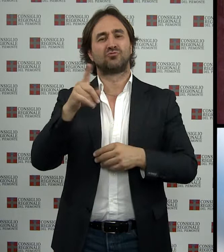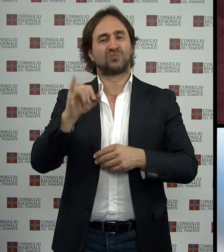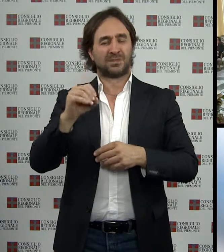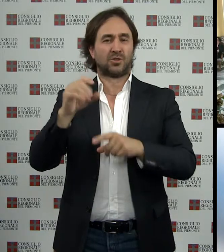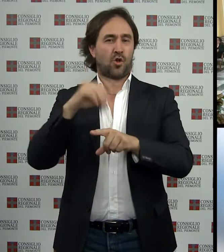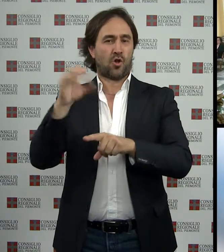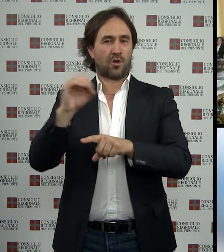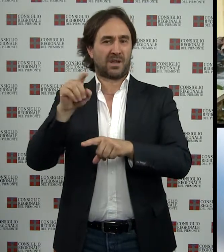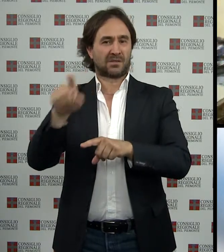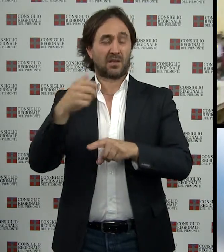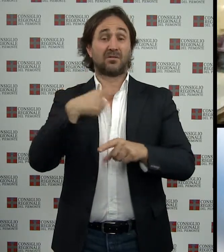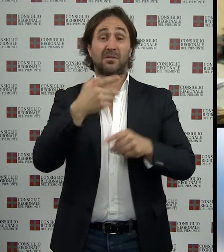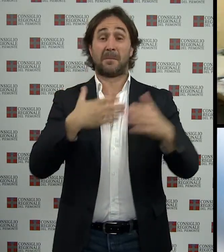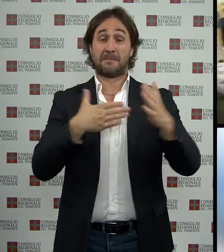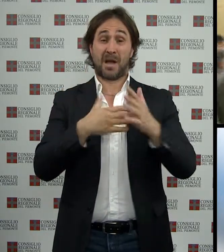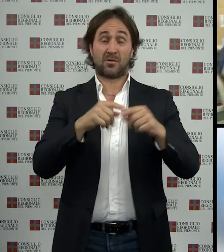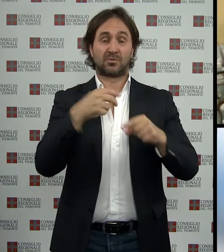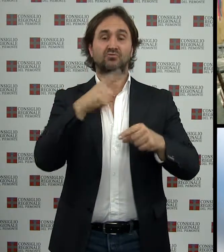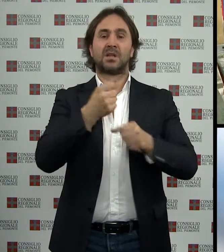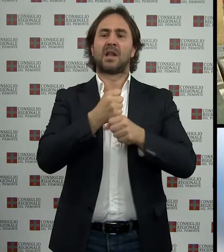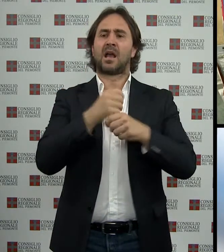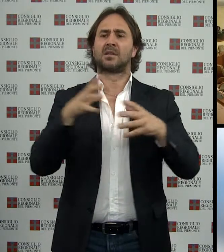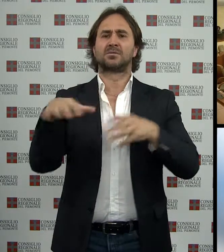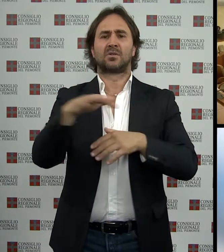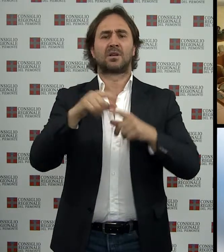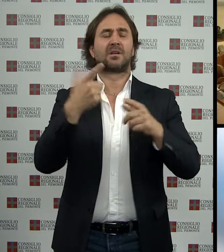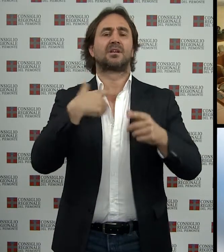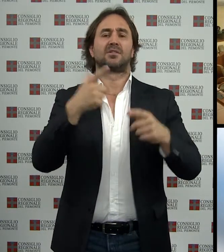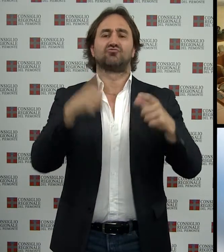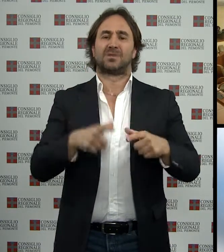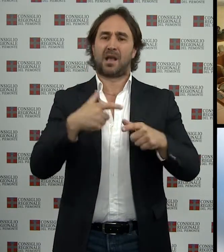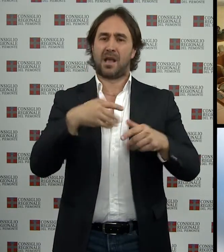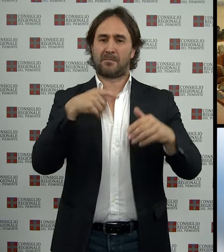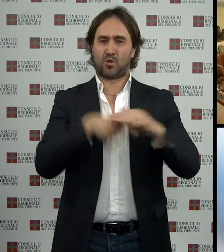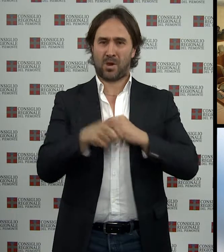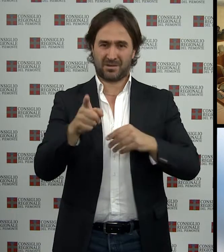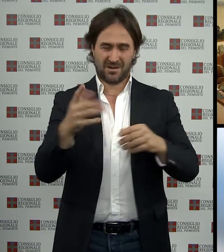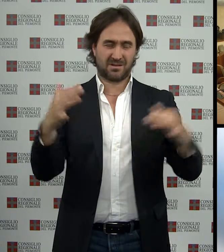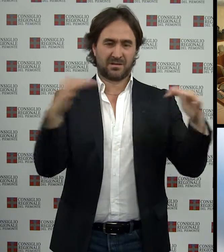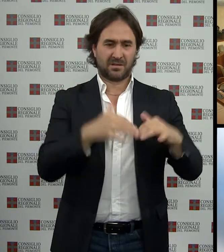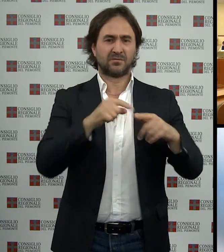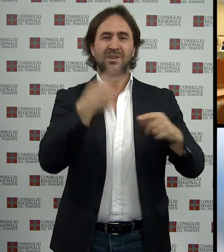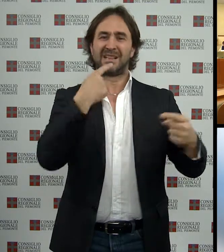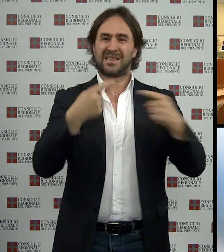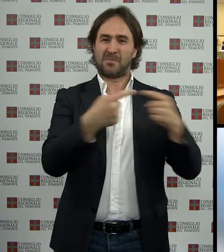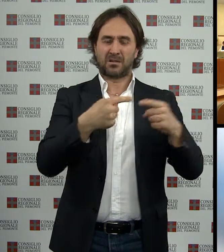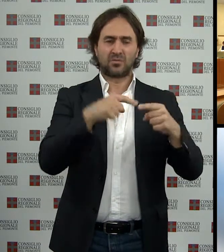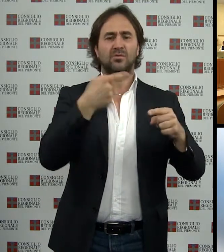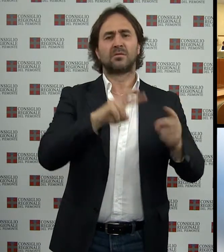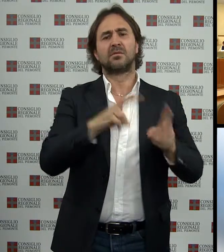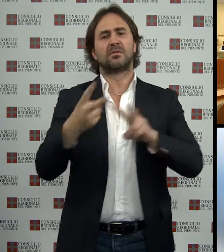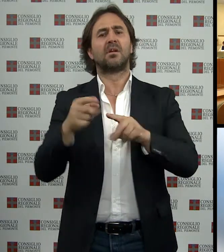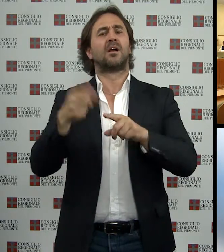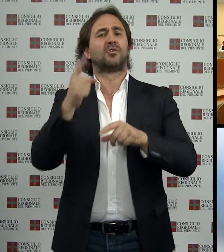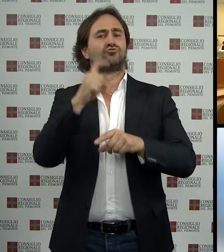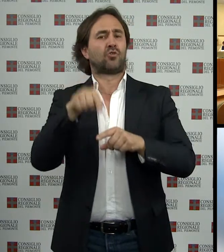ha ricevuto una delegazione sindacale della città metropolitana. Il dibattito sugli emendamenti è proseguito anche nella seduta del 29, con